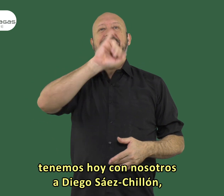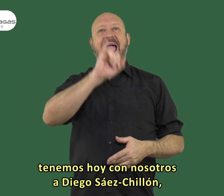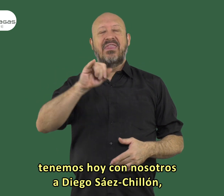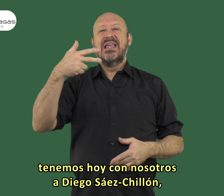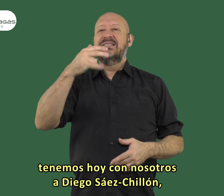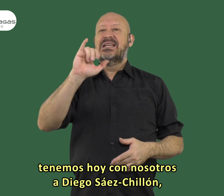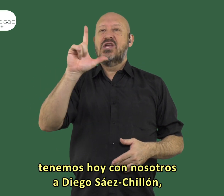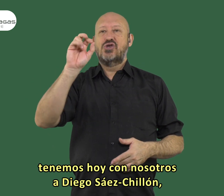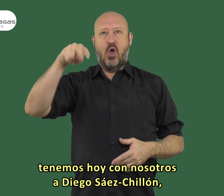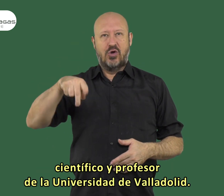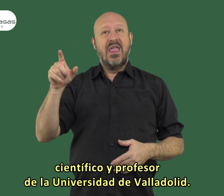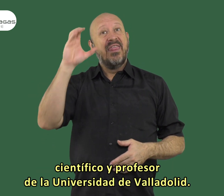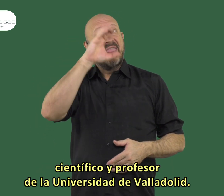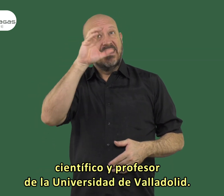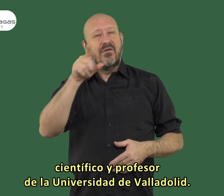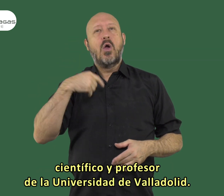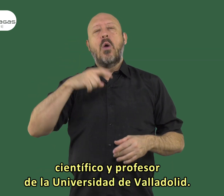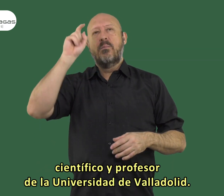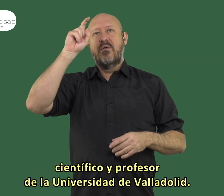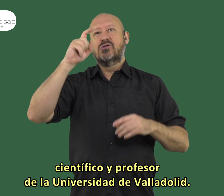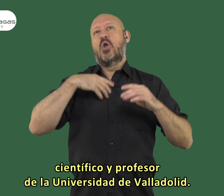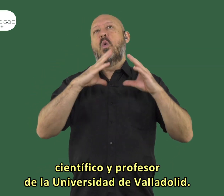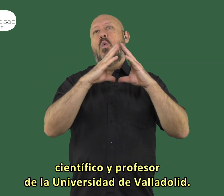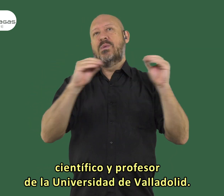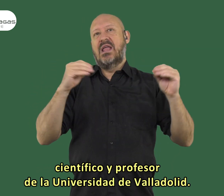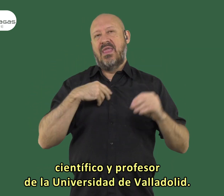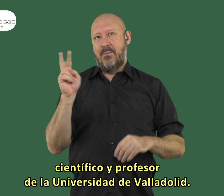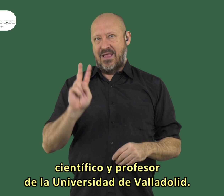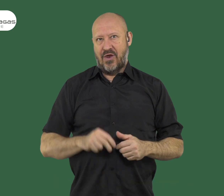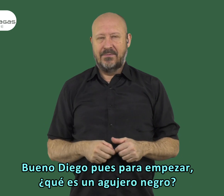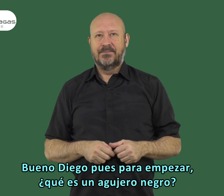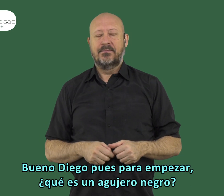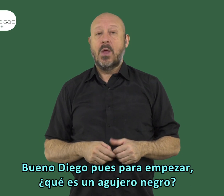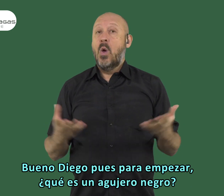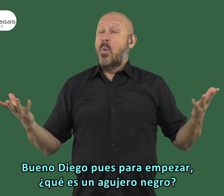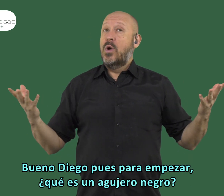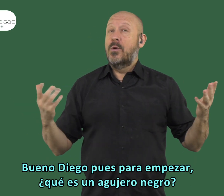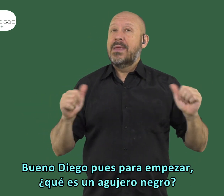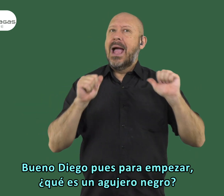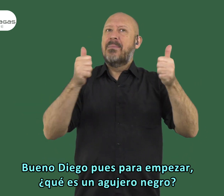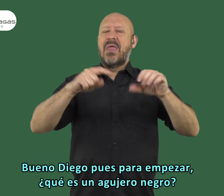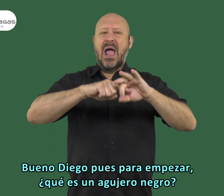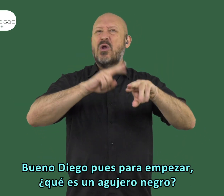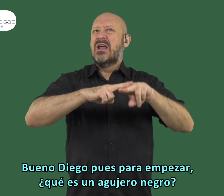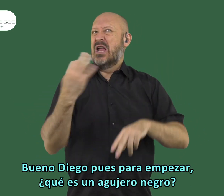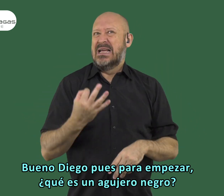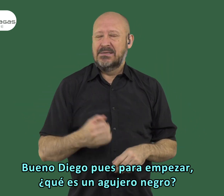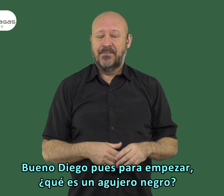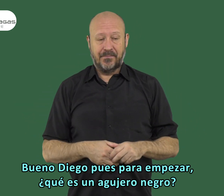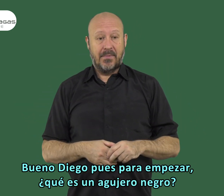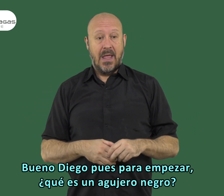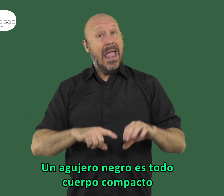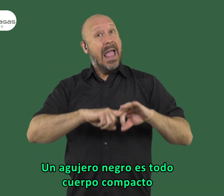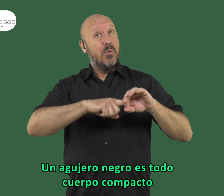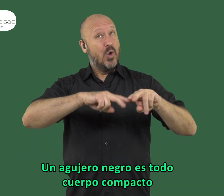nosotros a Diego Sáez Chillón, científico y profesor de la Universidad de Valladolid. Bueno, Diego, pues para empezar, ¿qué es un agujero